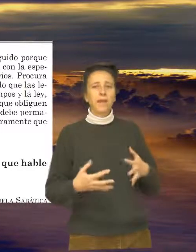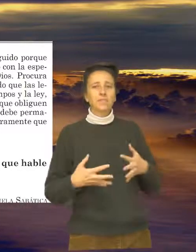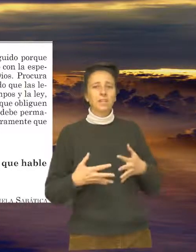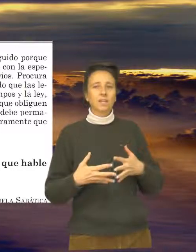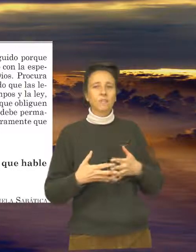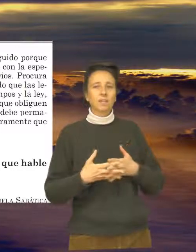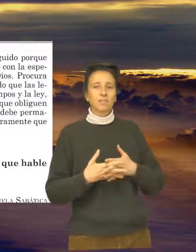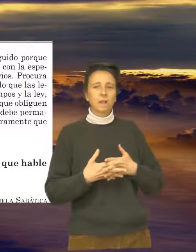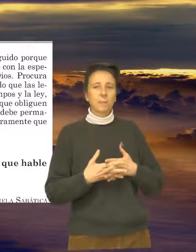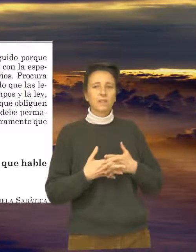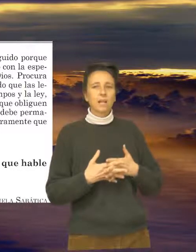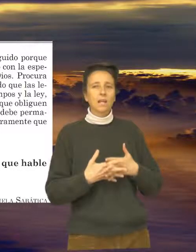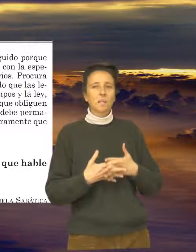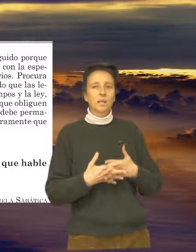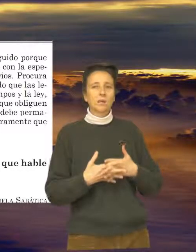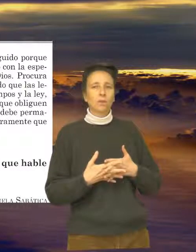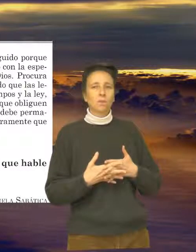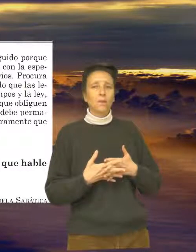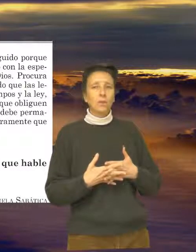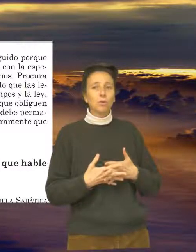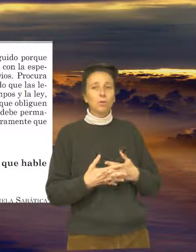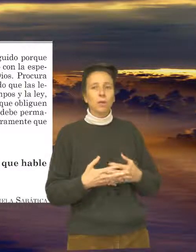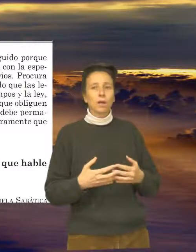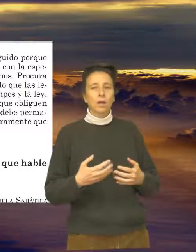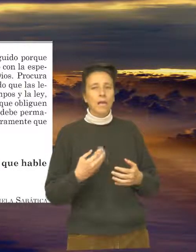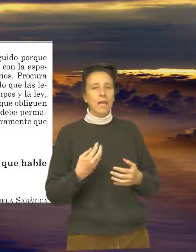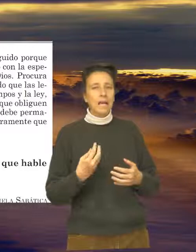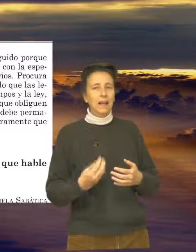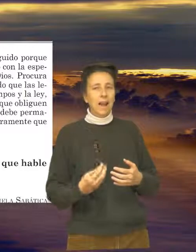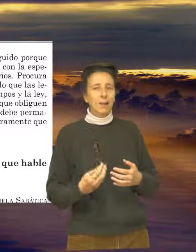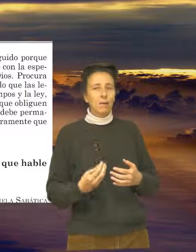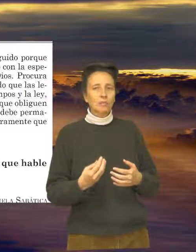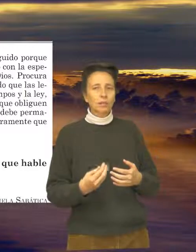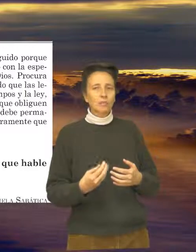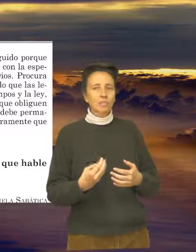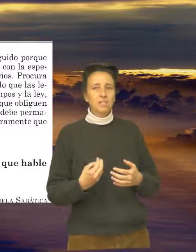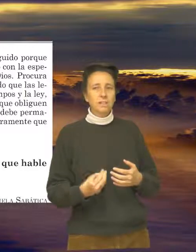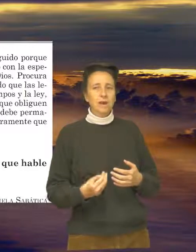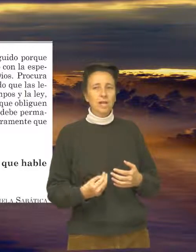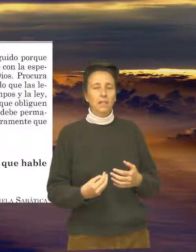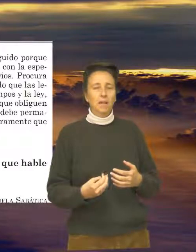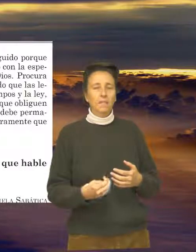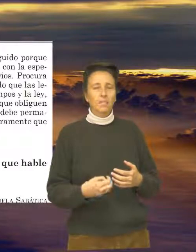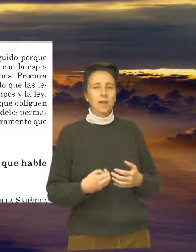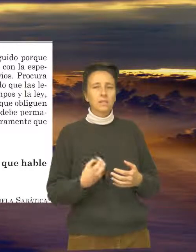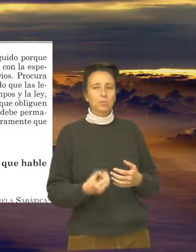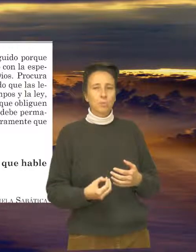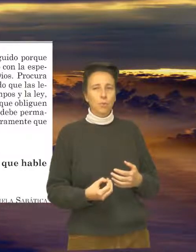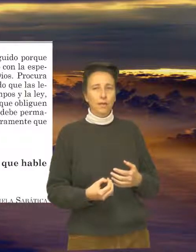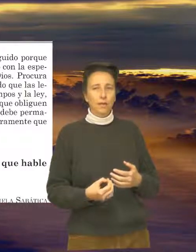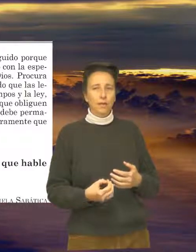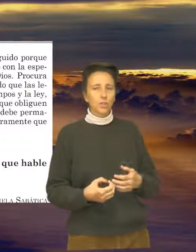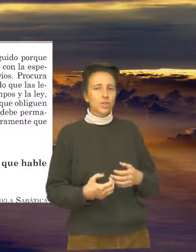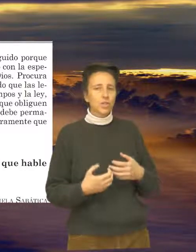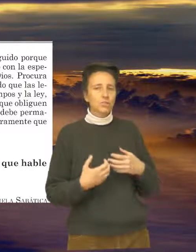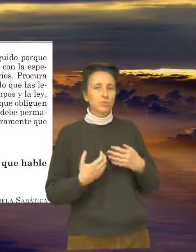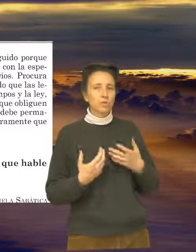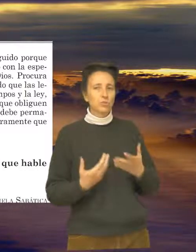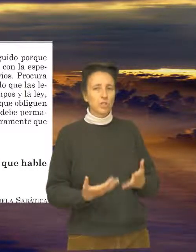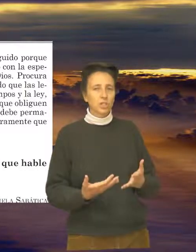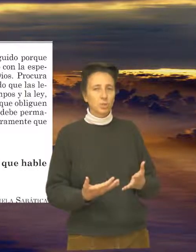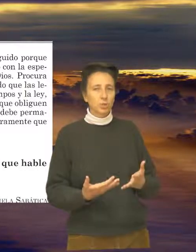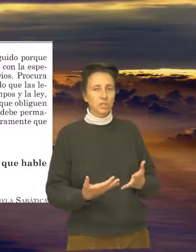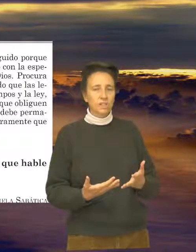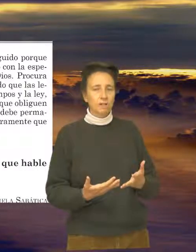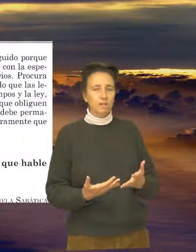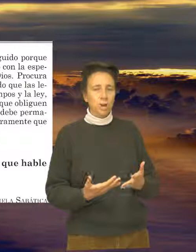la primera, así que es precisamente el elemento de vínculo. Queda claro que entonces esta imagen de la bestia es un poder religioso, ya